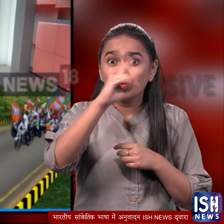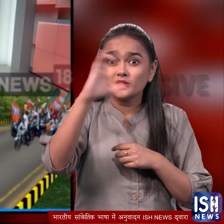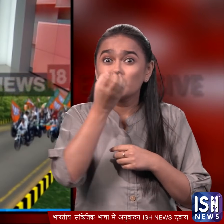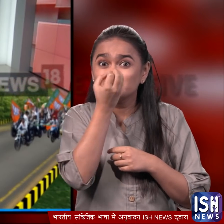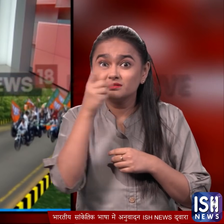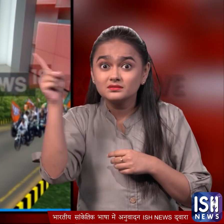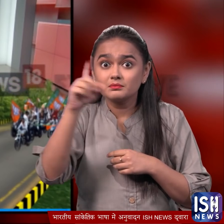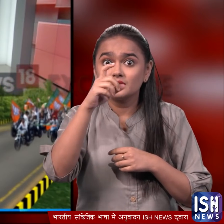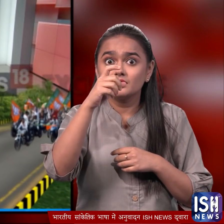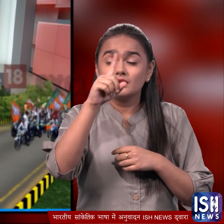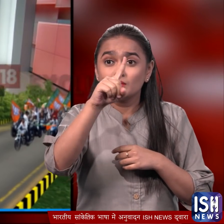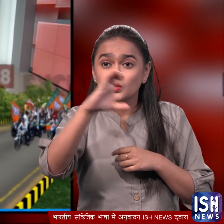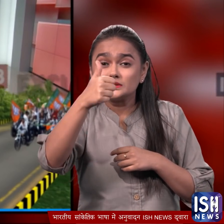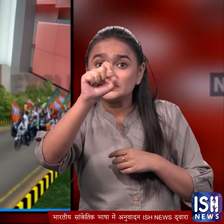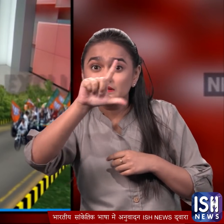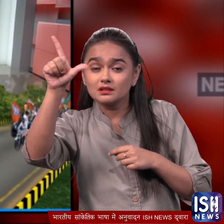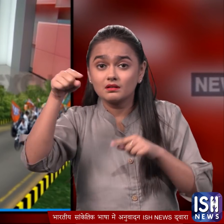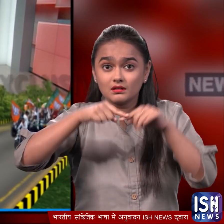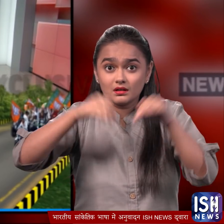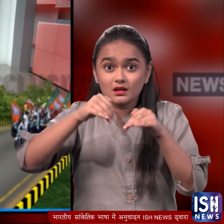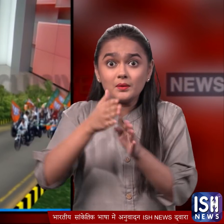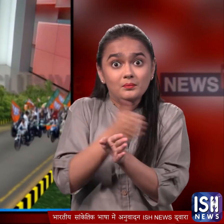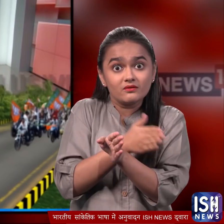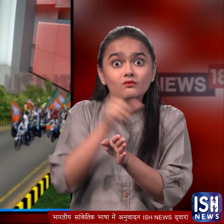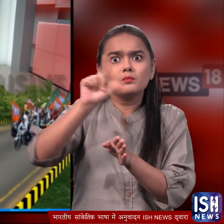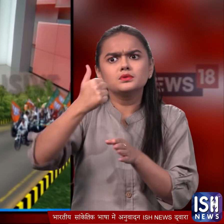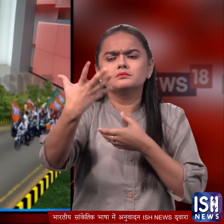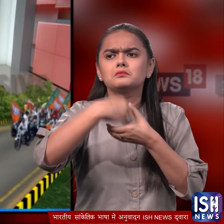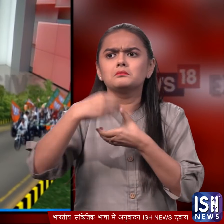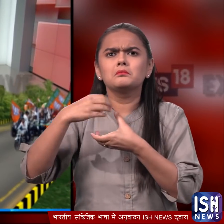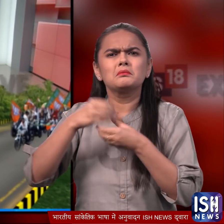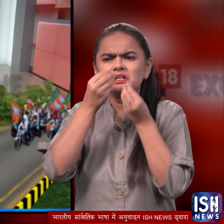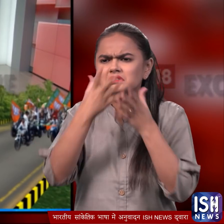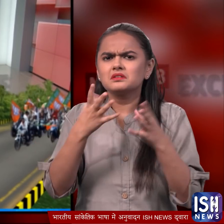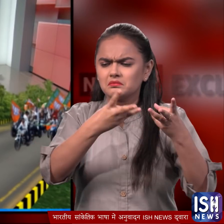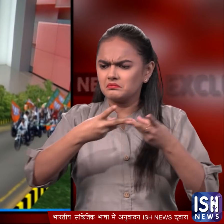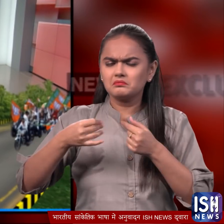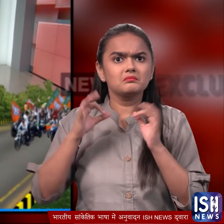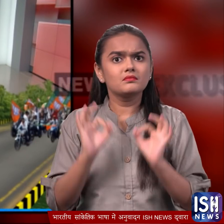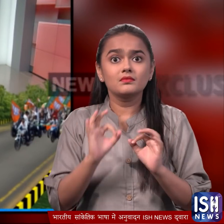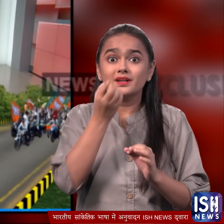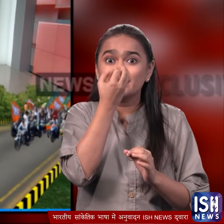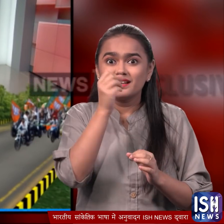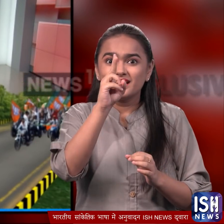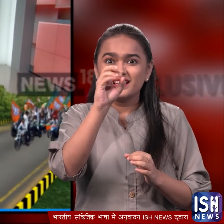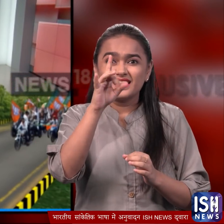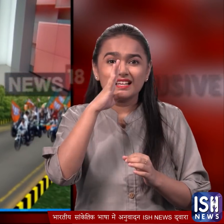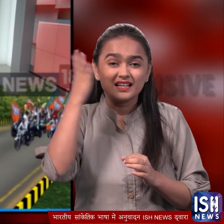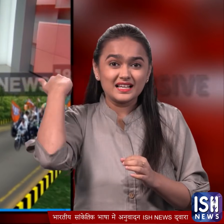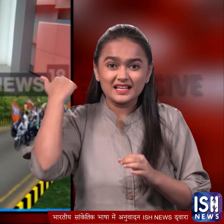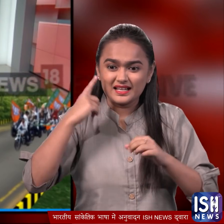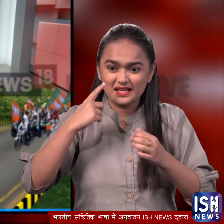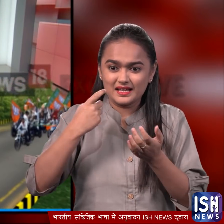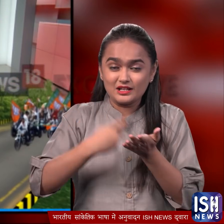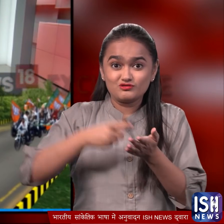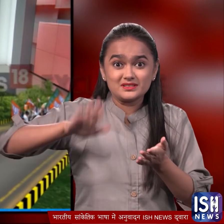1,60,00,000 लोगों को चुनाव से पहले पार्टी का सदस्य बनाने में कामयाब हो जाएगी। बीजेपी ने 2019 के लोकसभा चुनाव में राज्य